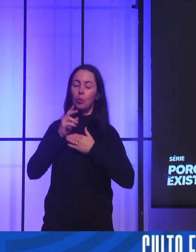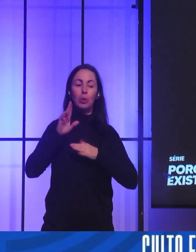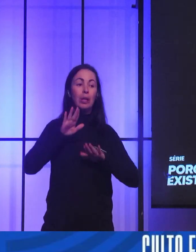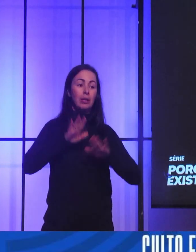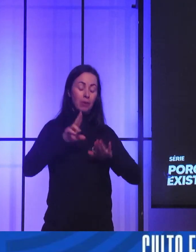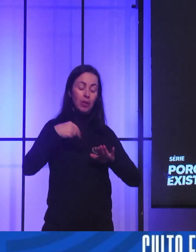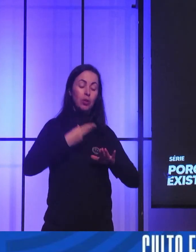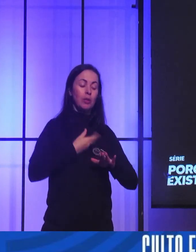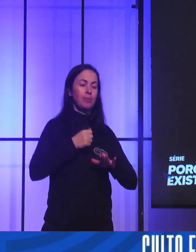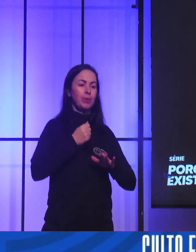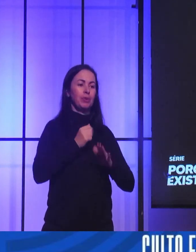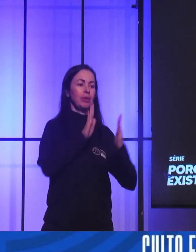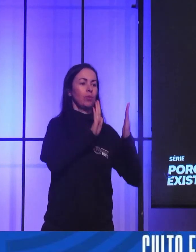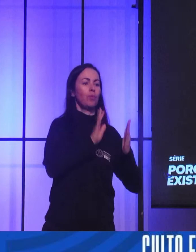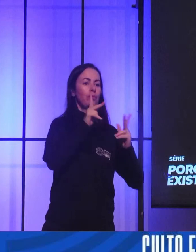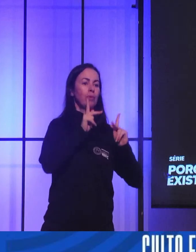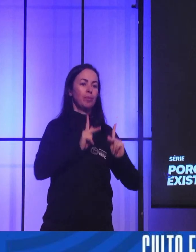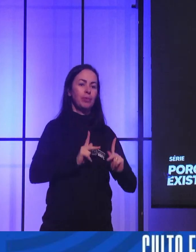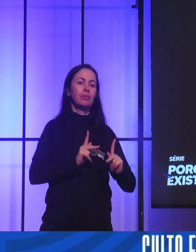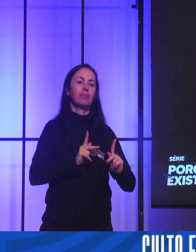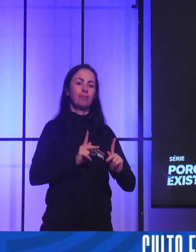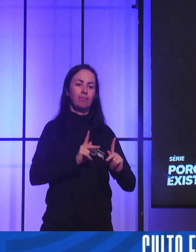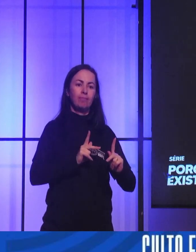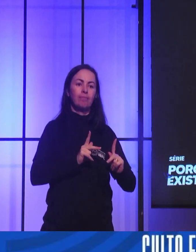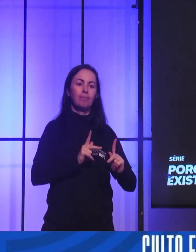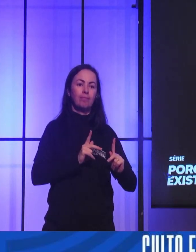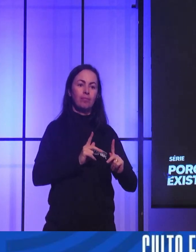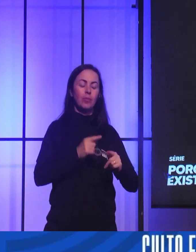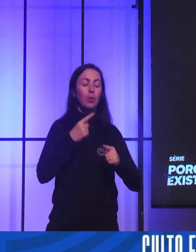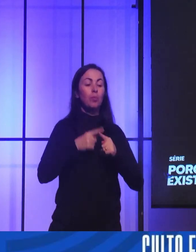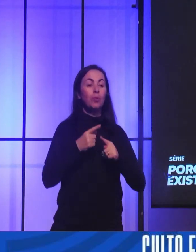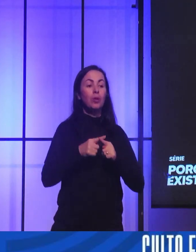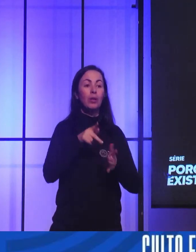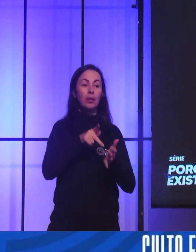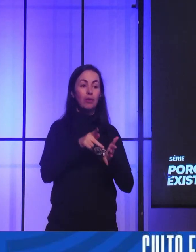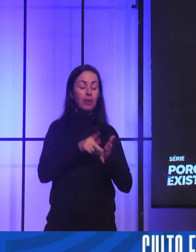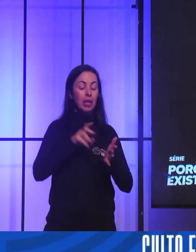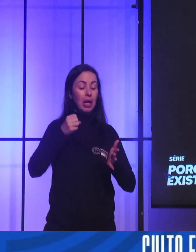A verdade é que quando nós estamos abertos,